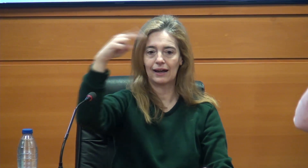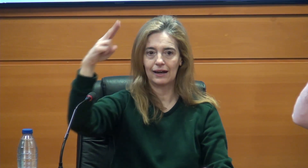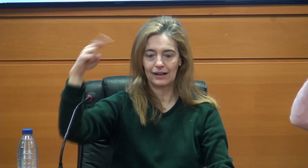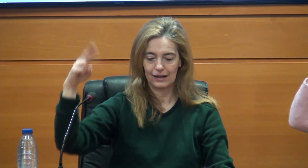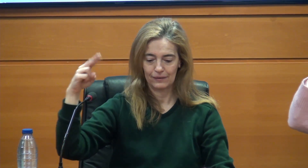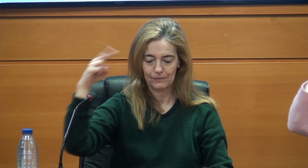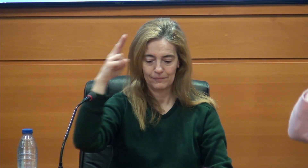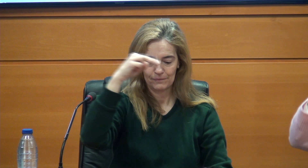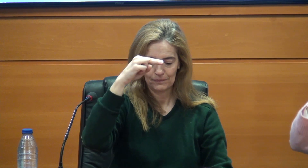pintar